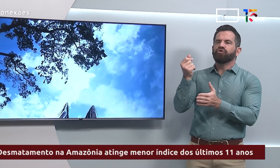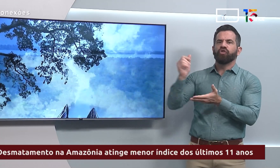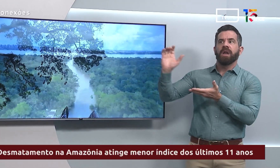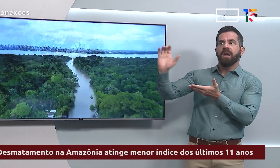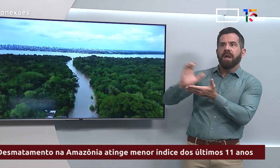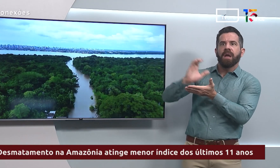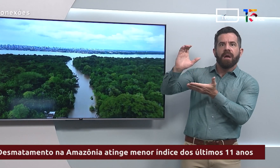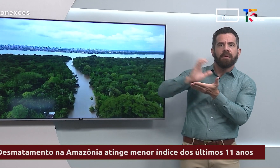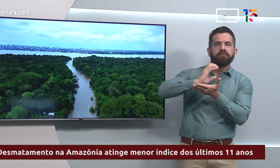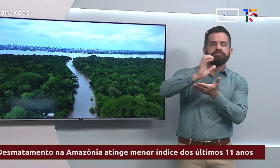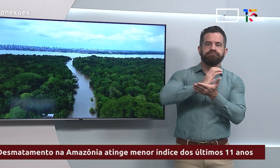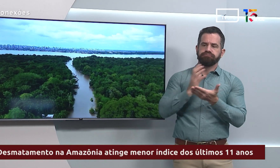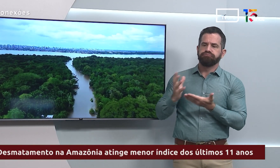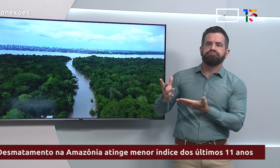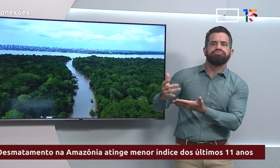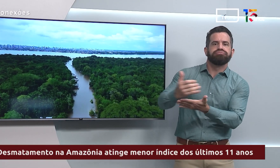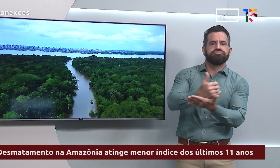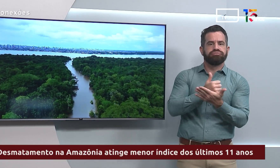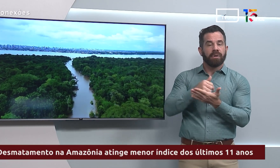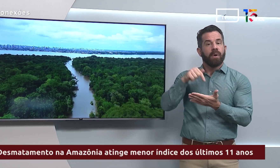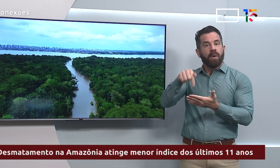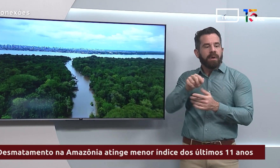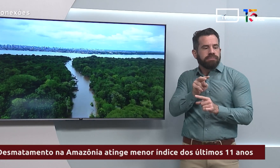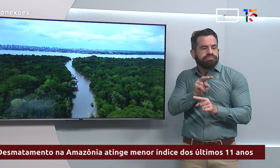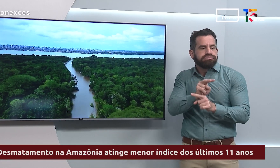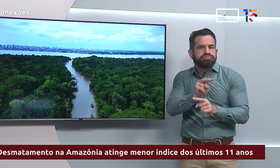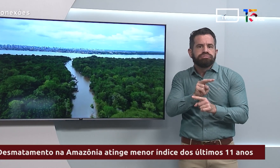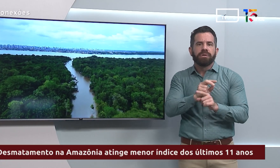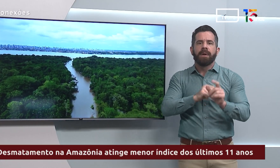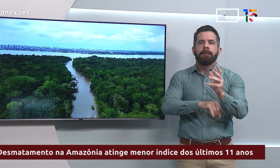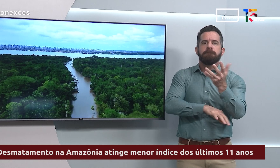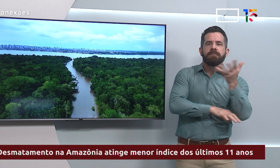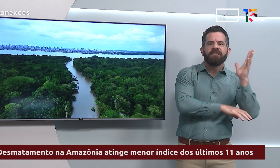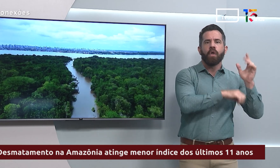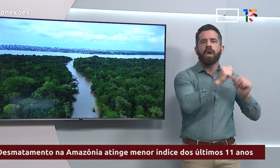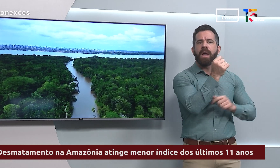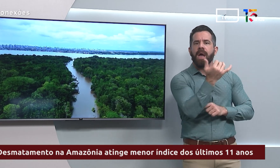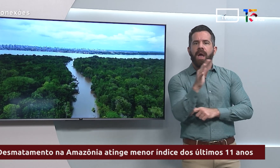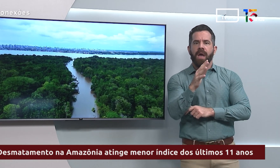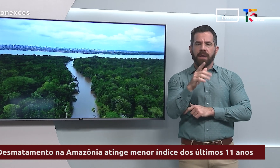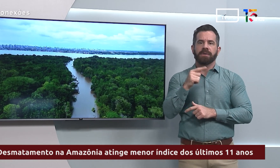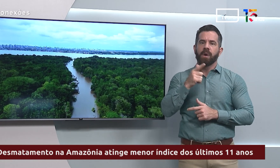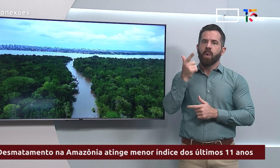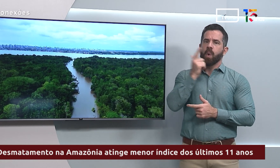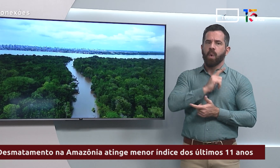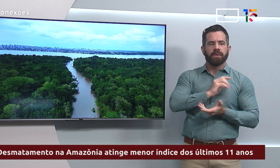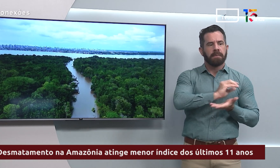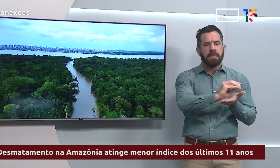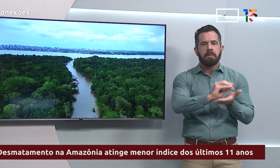que financie os países que mantenham a integridade das florestas.